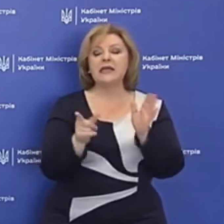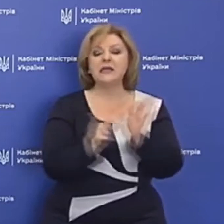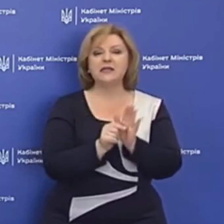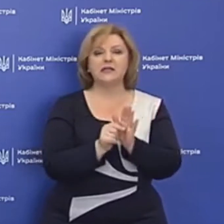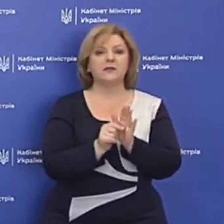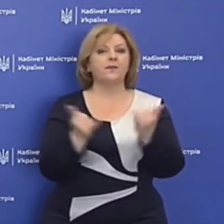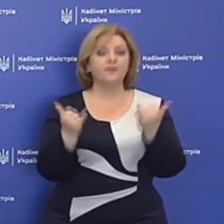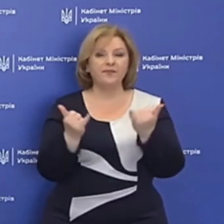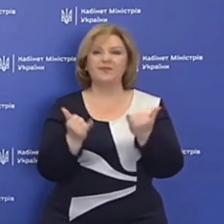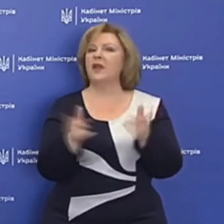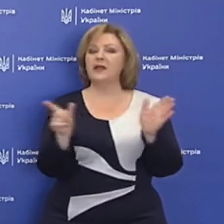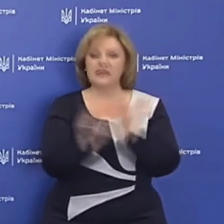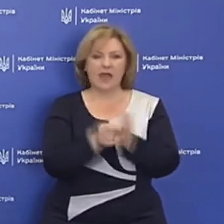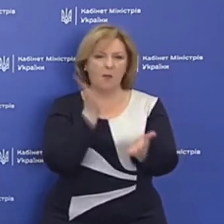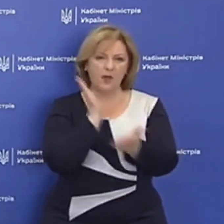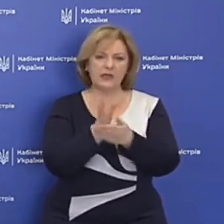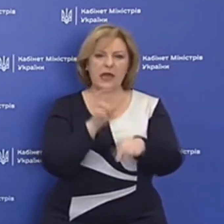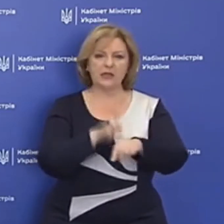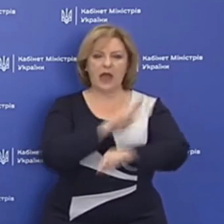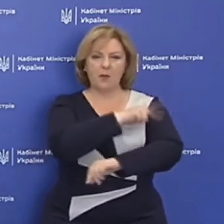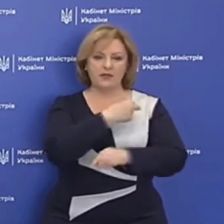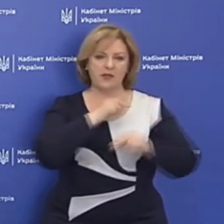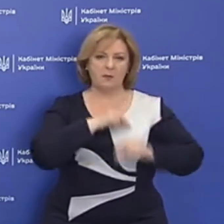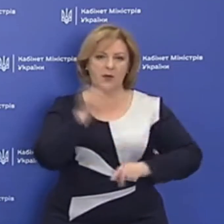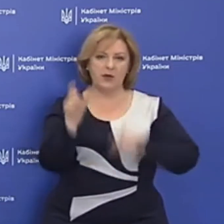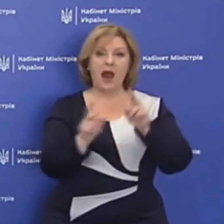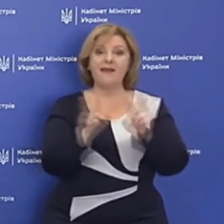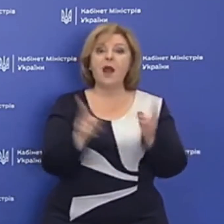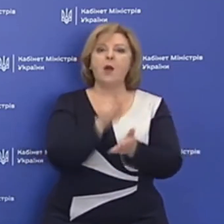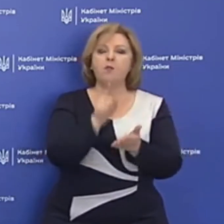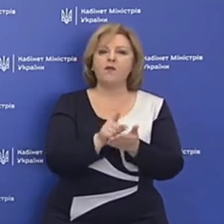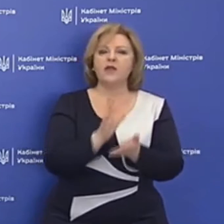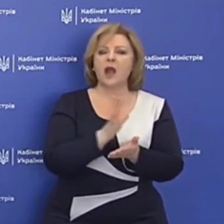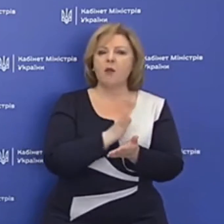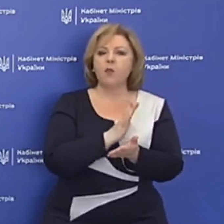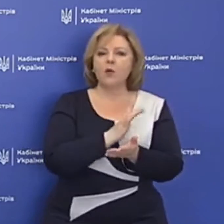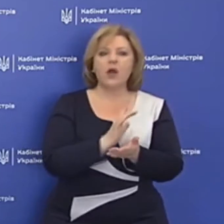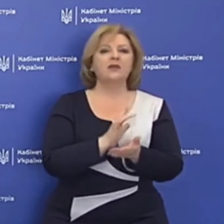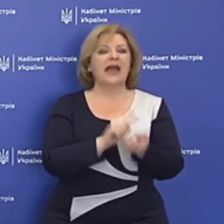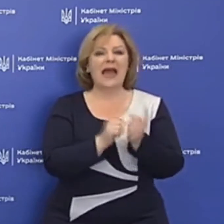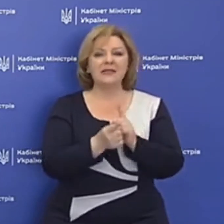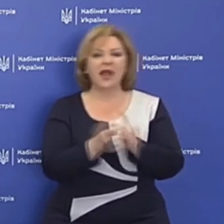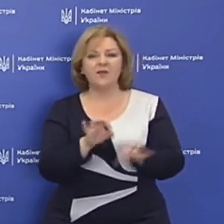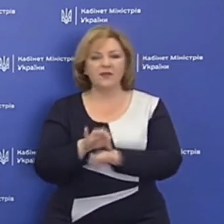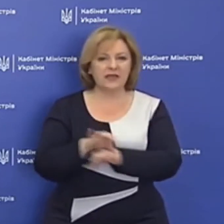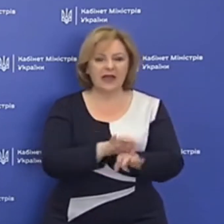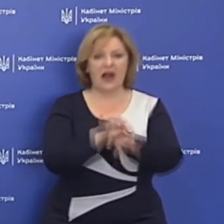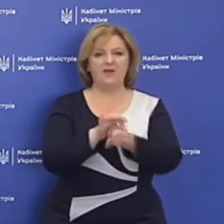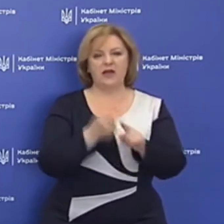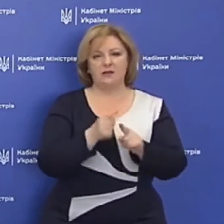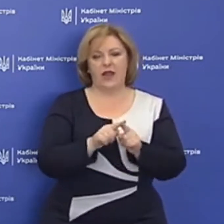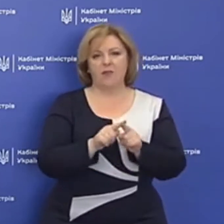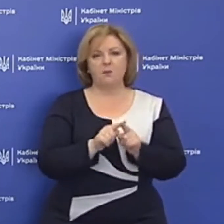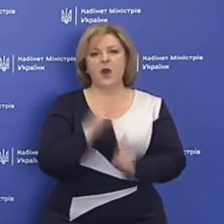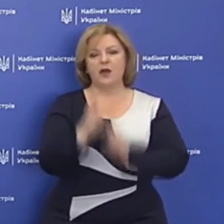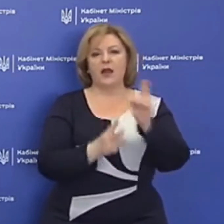ними, безпосередньо з лікарями, з медичними працівниками, які повинні були стати драйверами цієї реформи.